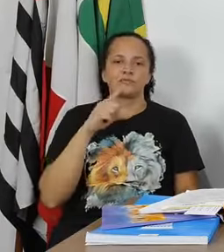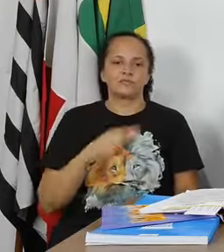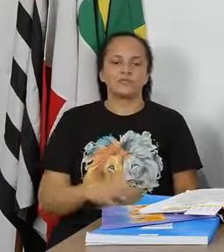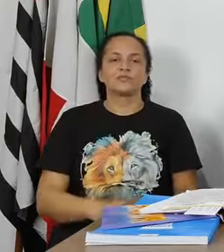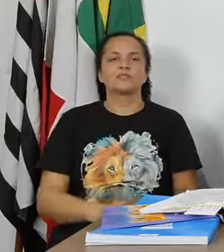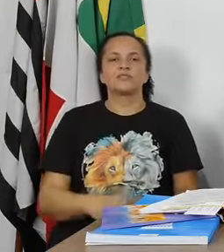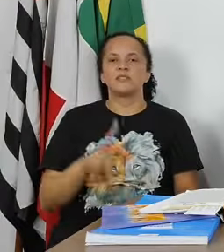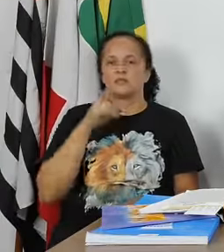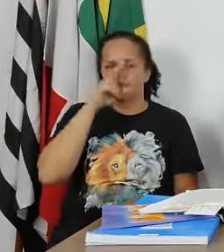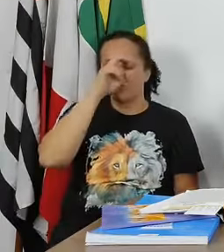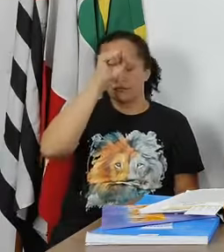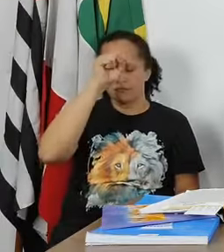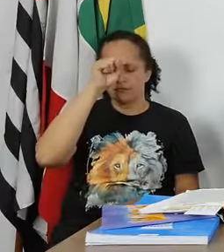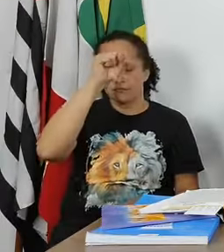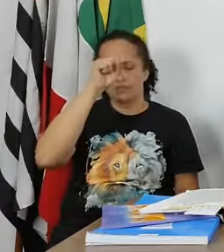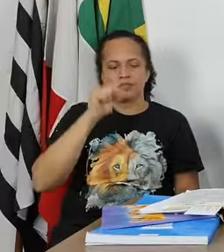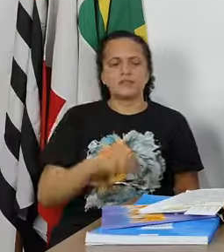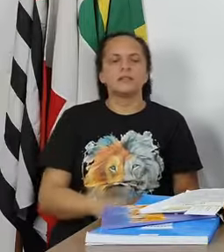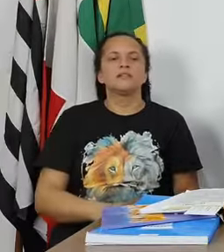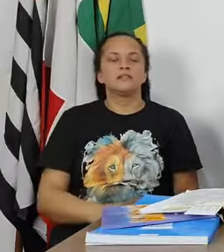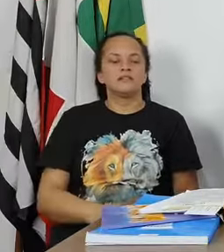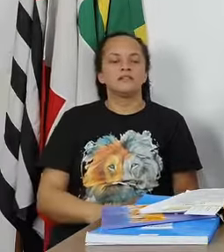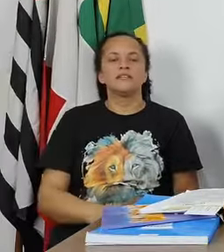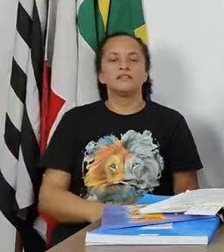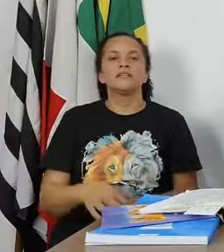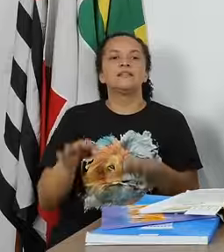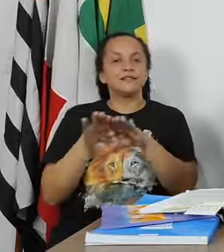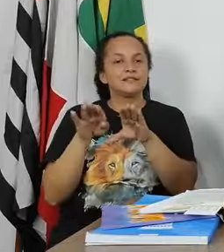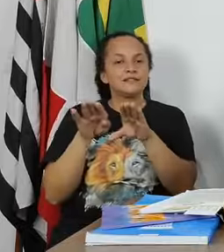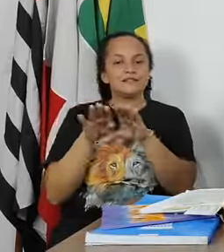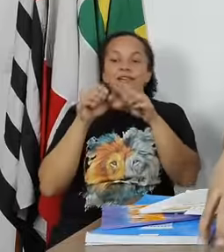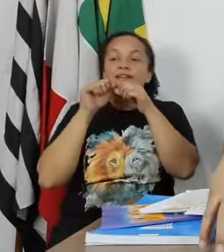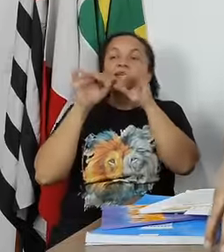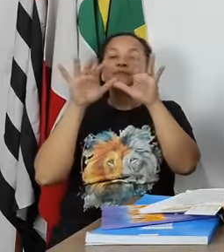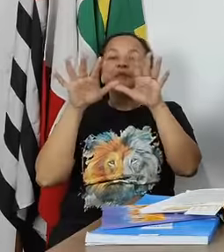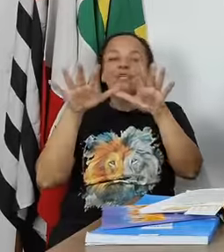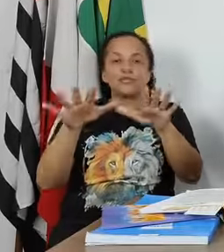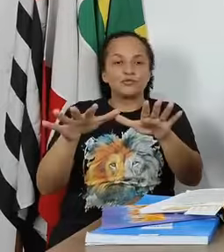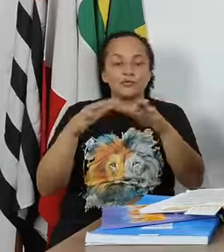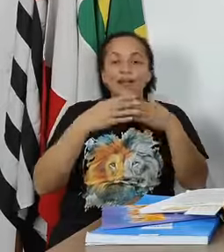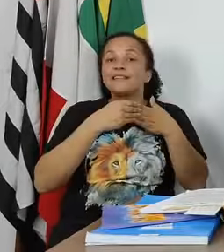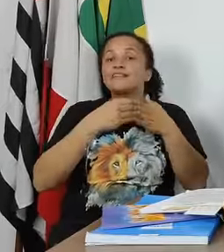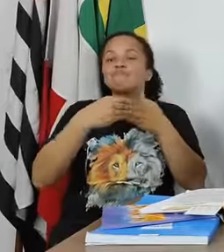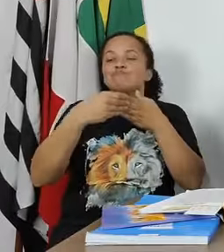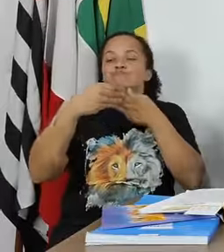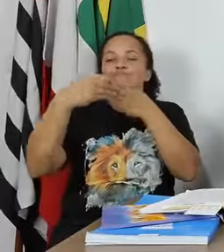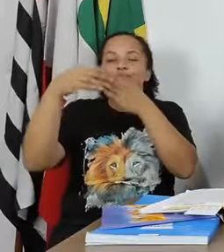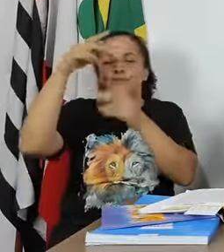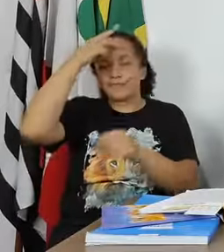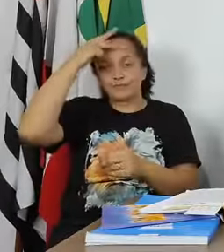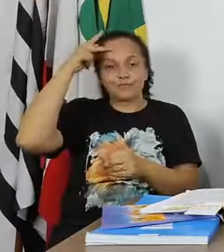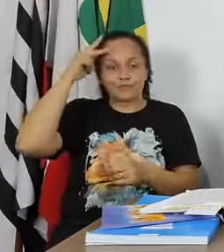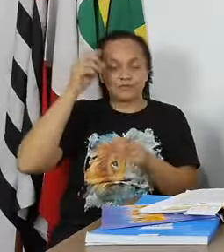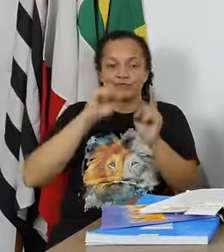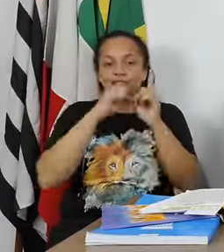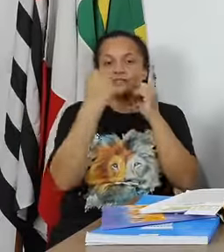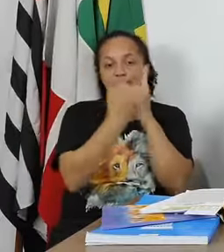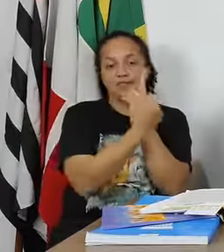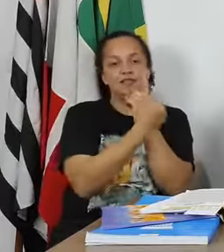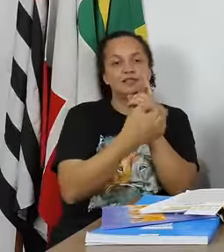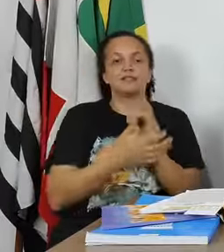nos fortalecer e ser um luzeiro, ser a luz, o sal da terra e a luz do mundo nessa sociedade.